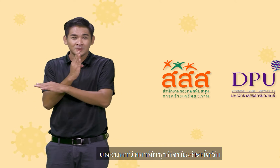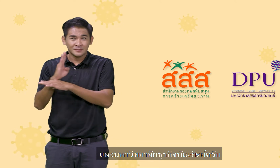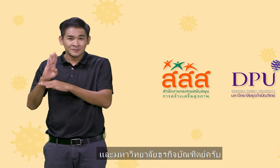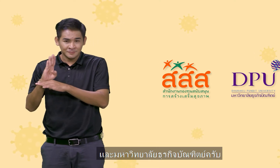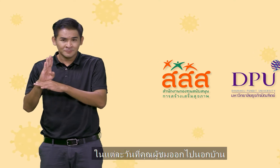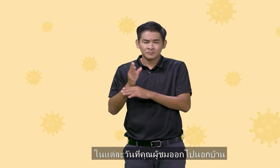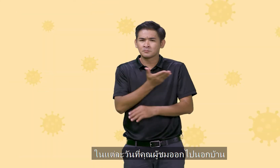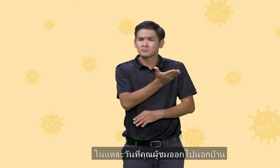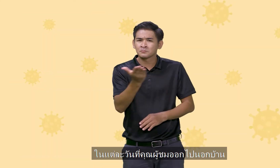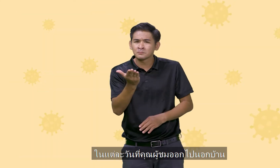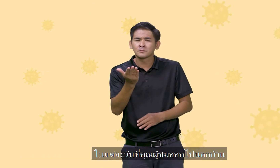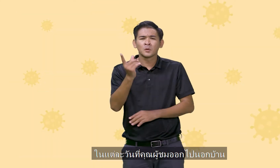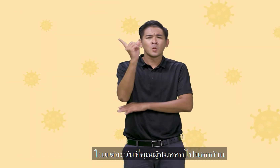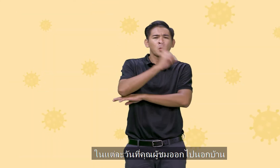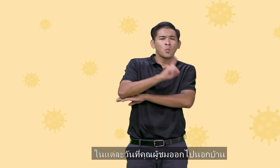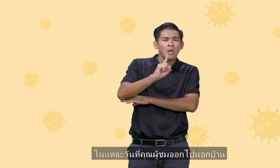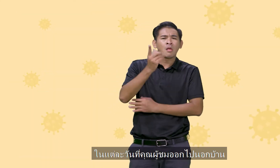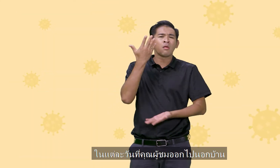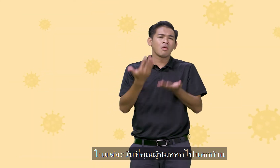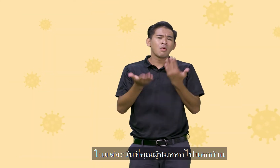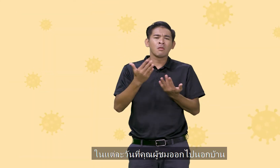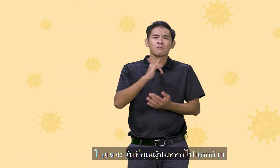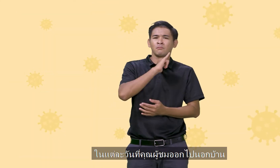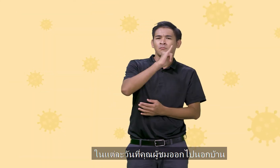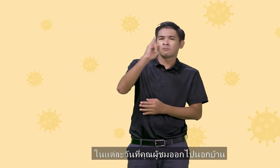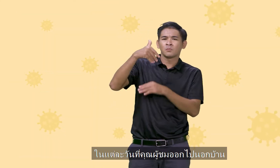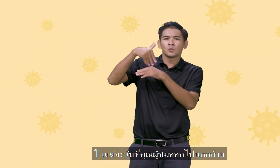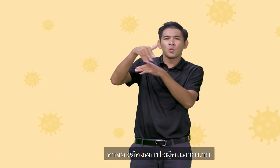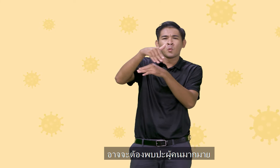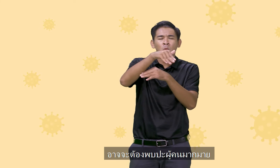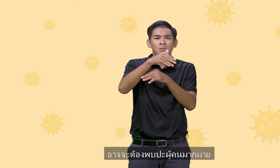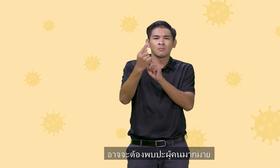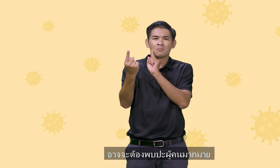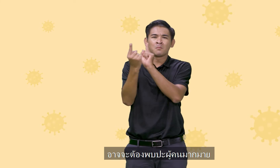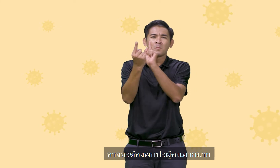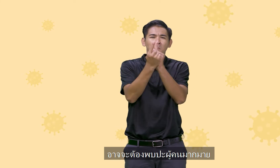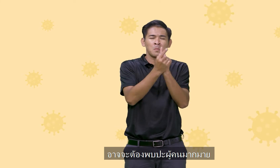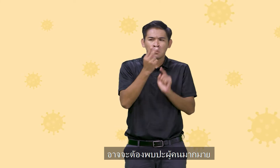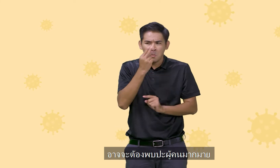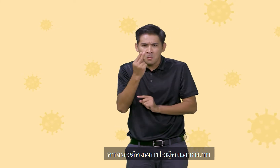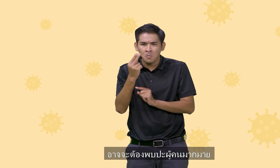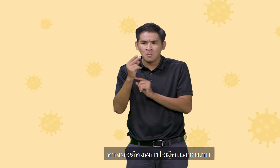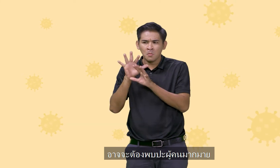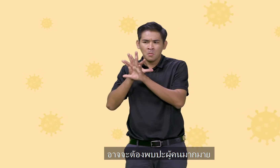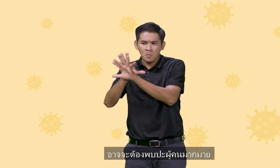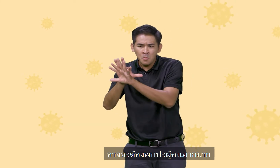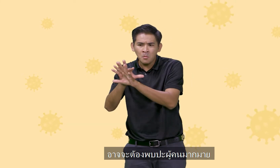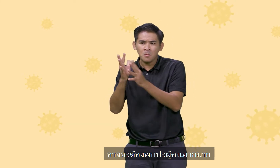ณฑิตครับในแต่ละวันที่คุณผู้ชมออกไปนอกบ้านอาจจะต้องพบปะผู้คนมากมาย